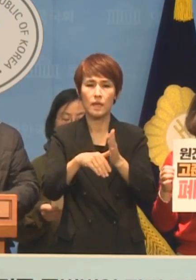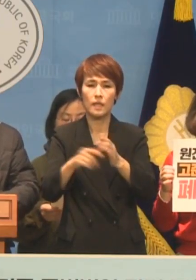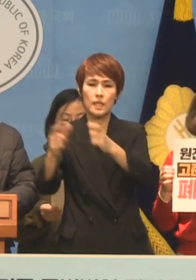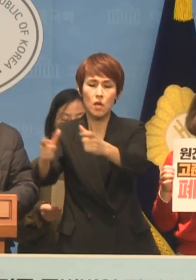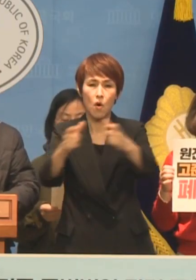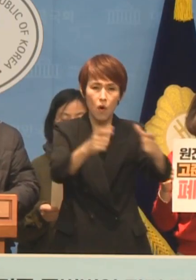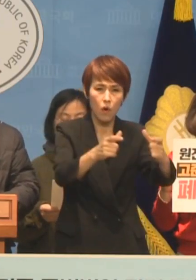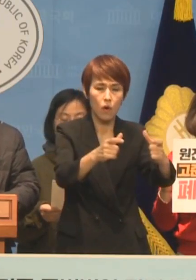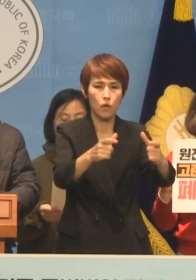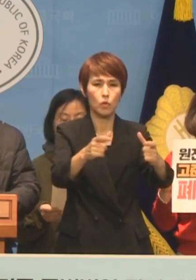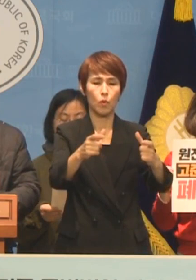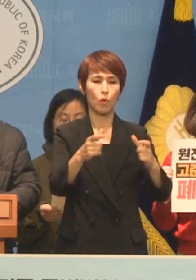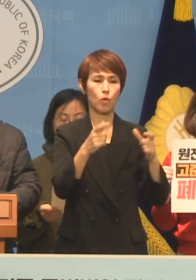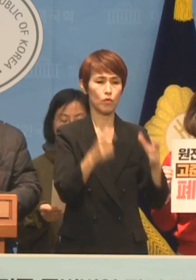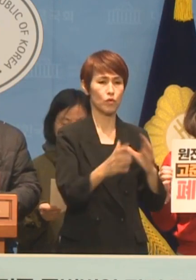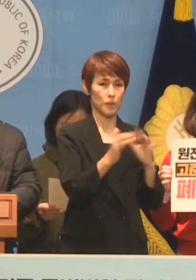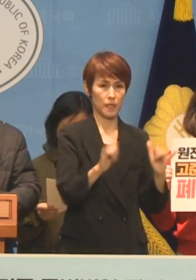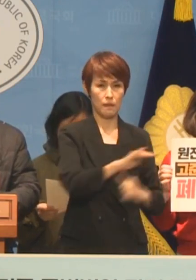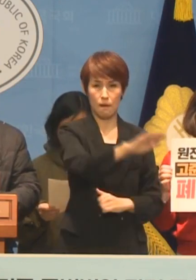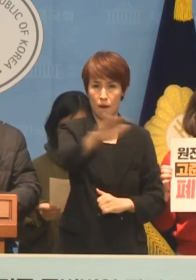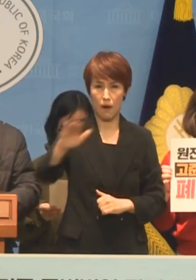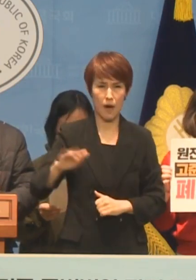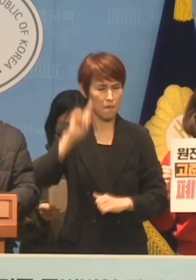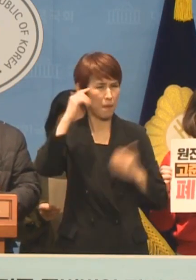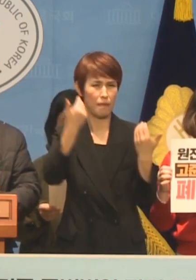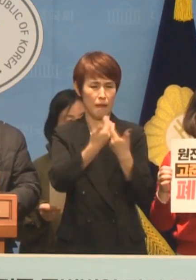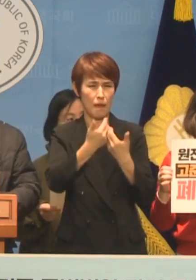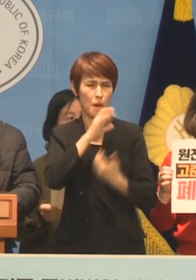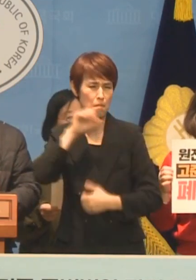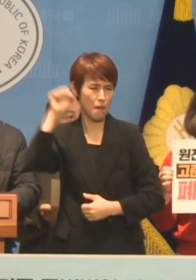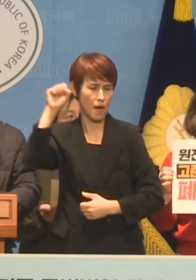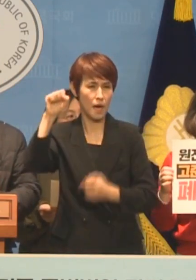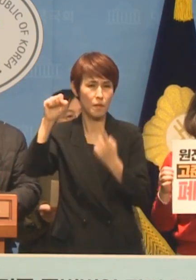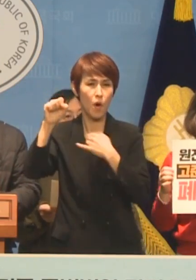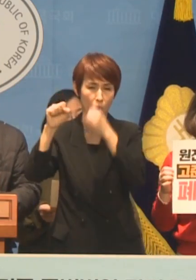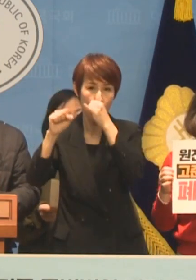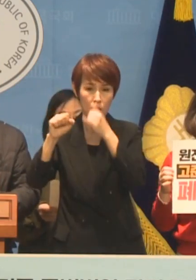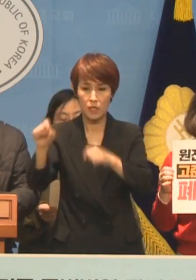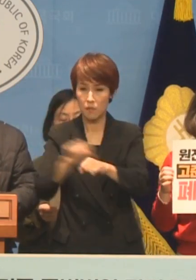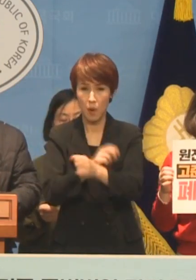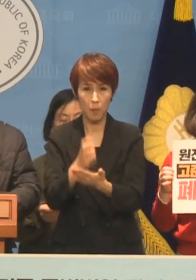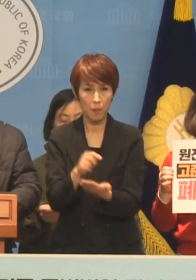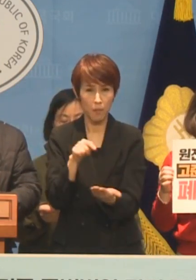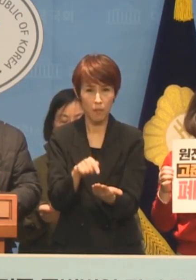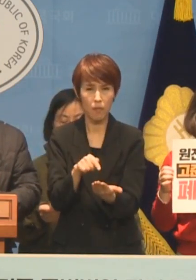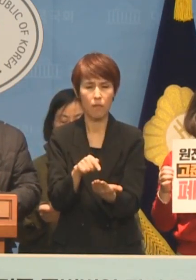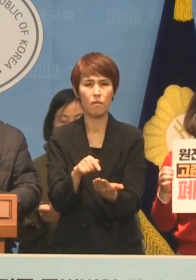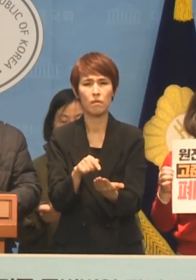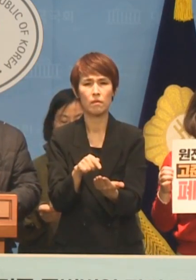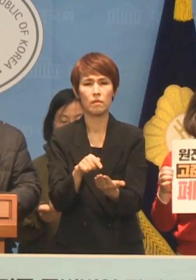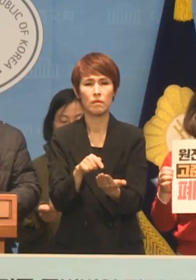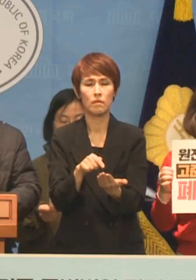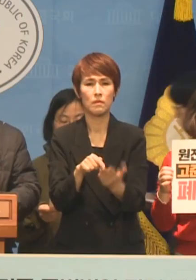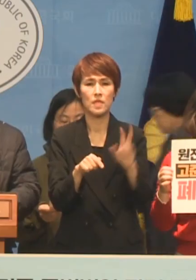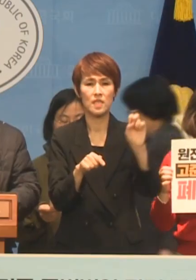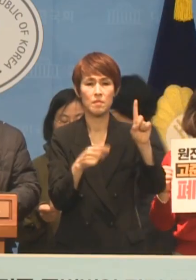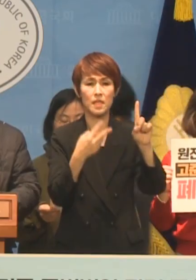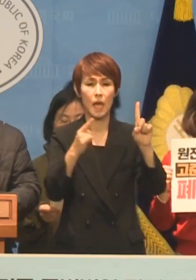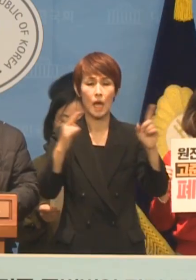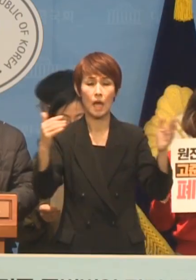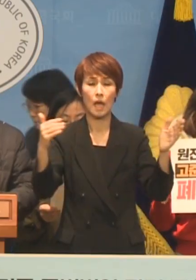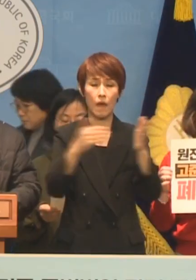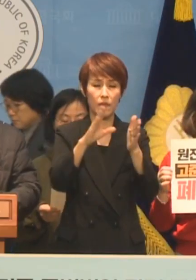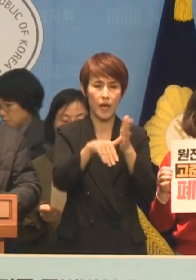지자체와 의회, 주민과 시민단체 반대로 논란을 겪었던 고준희 특별법안은 임기가 다하자 자동